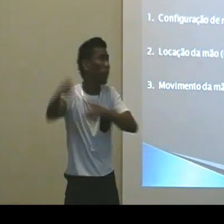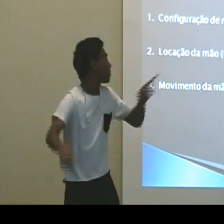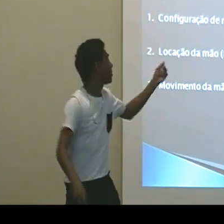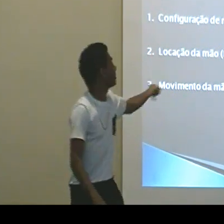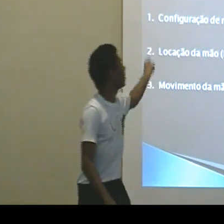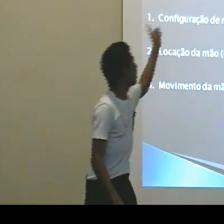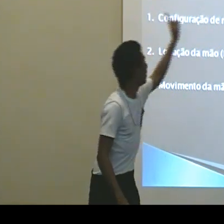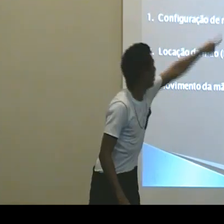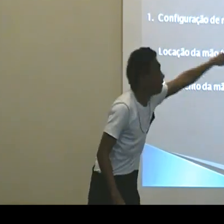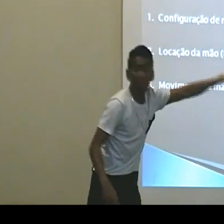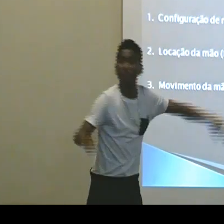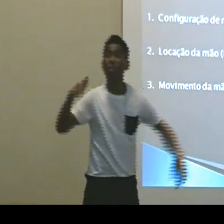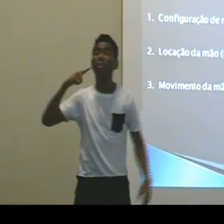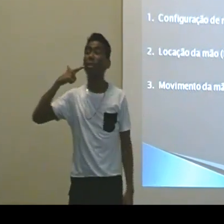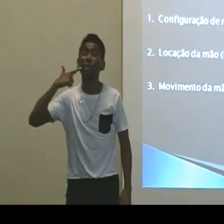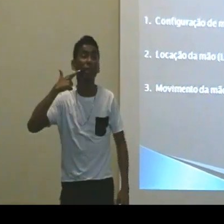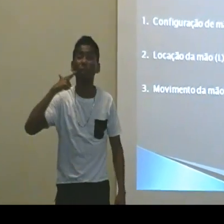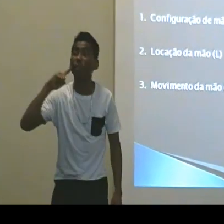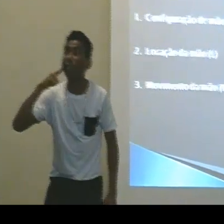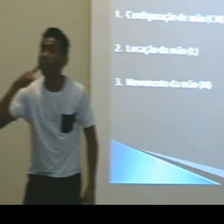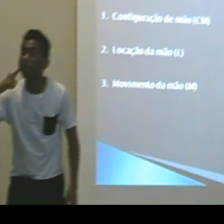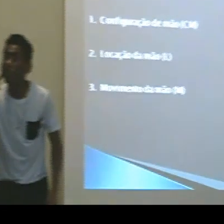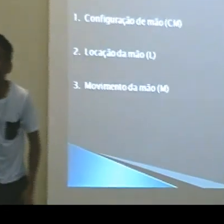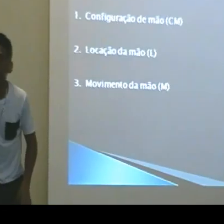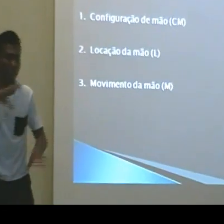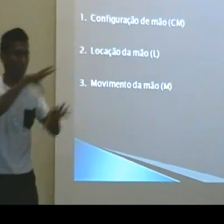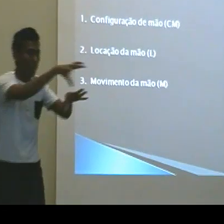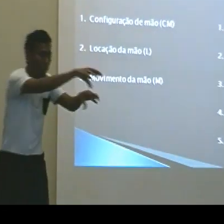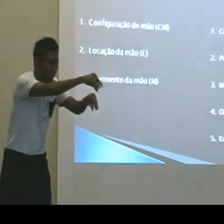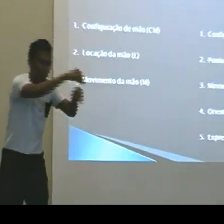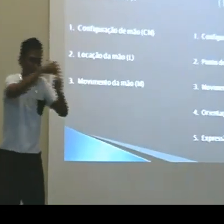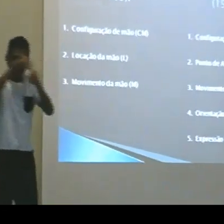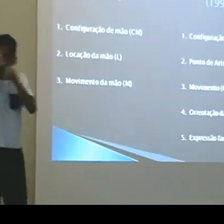língua de sinais assim. Já a Lucinda,